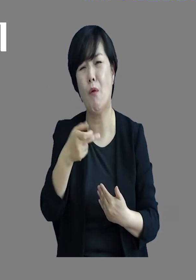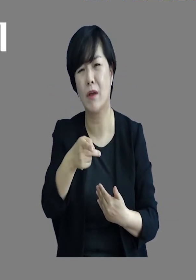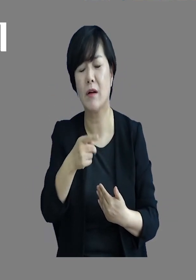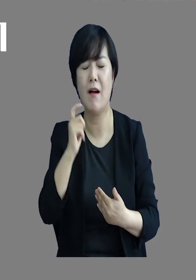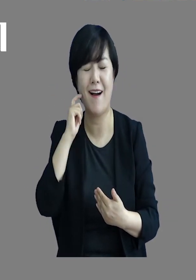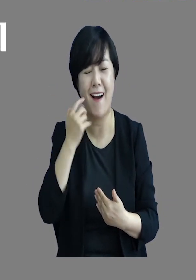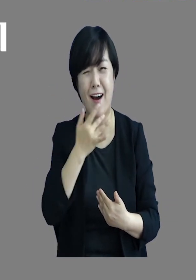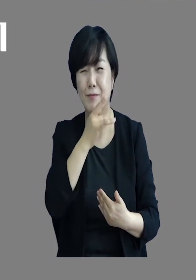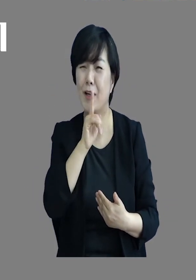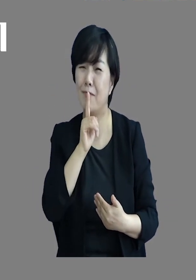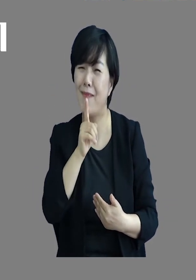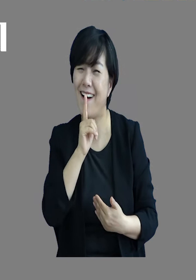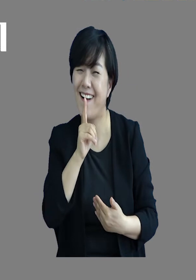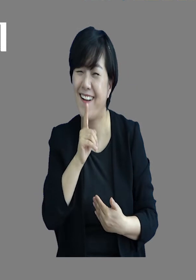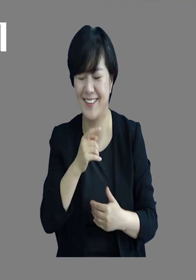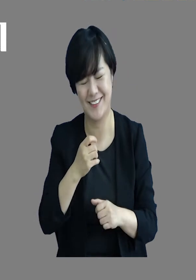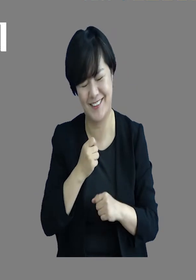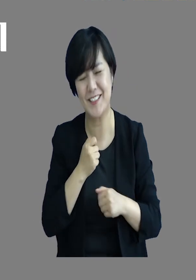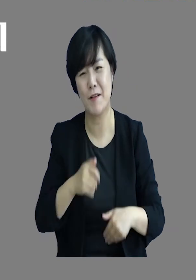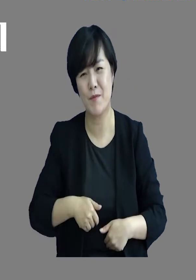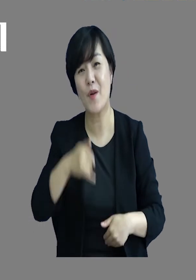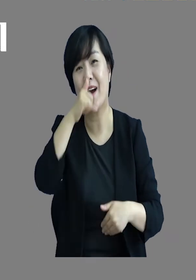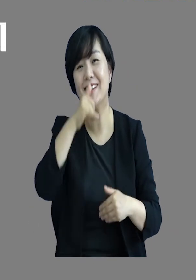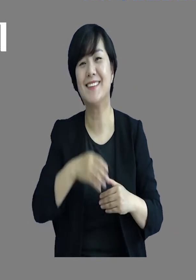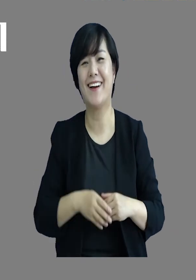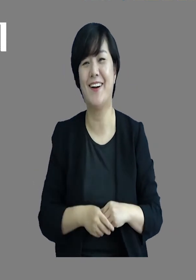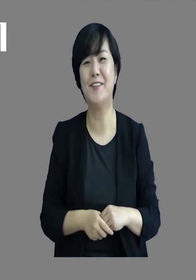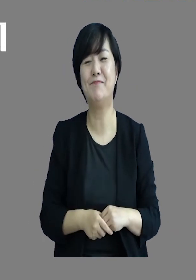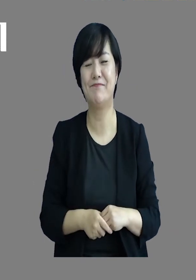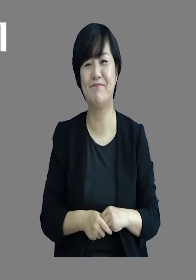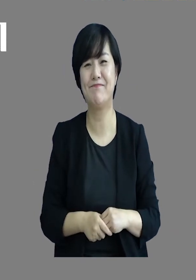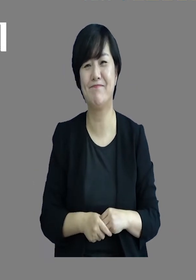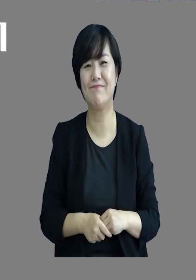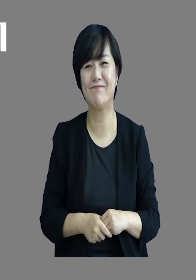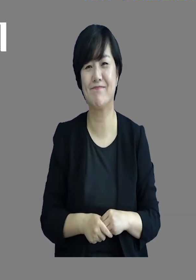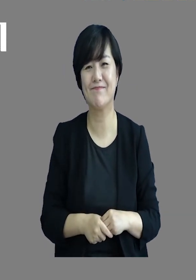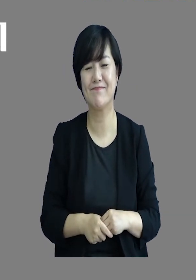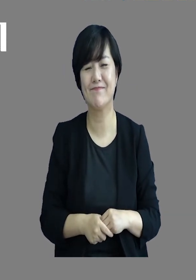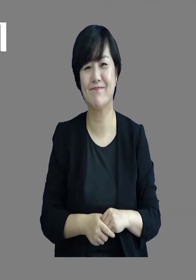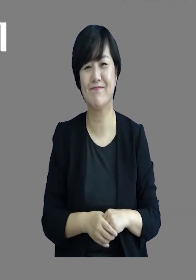되게 아름다운 언어인데 지켜져야 할 것 같기도 하고. 네.